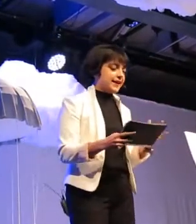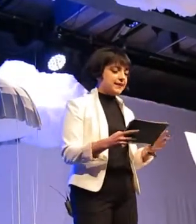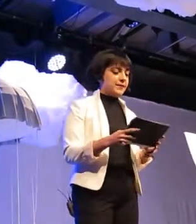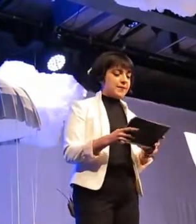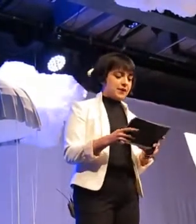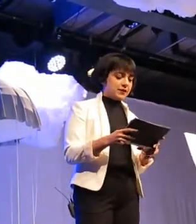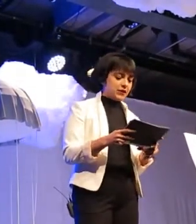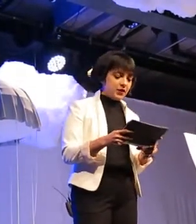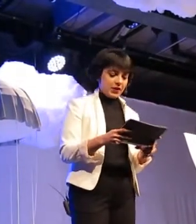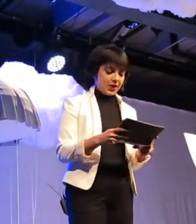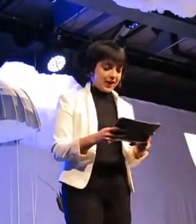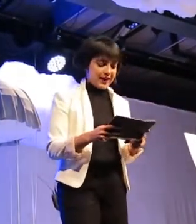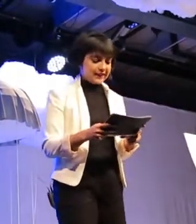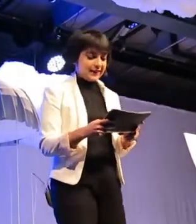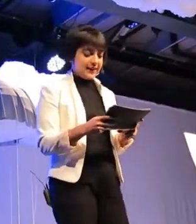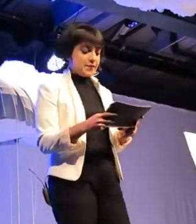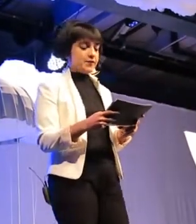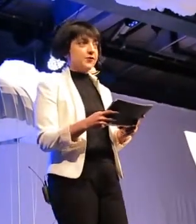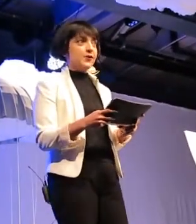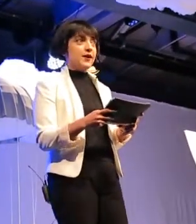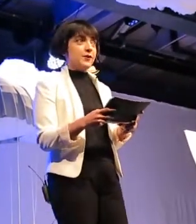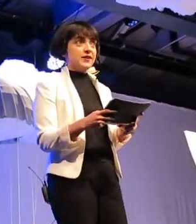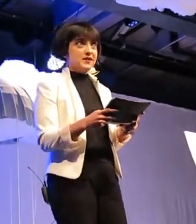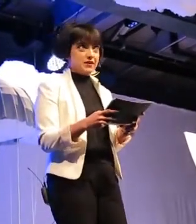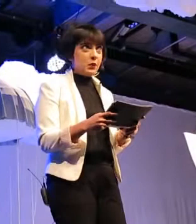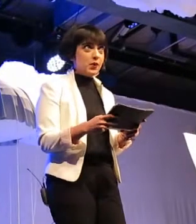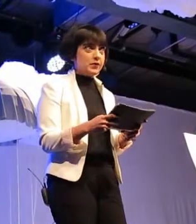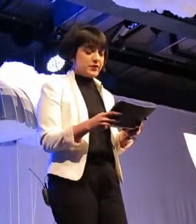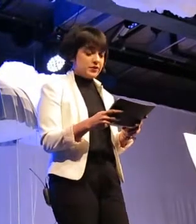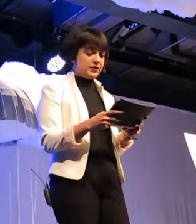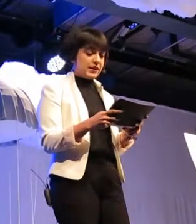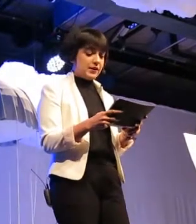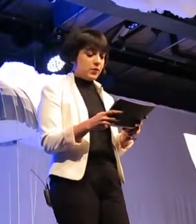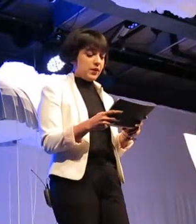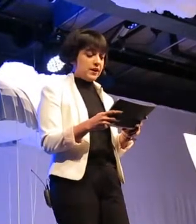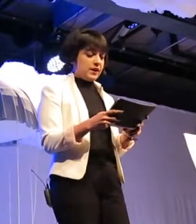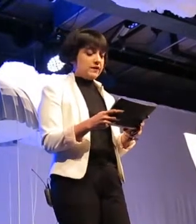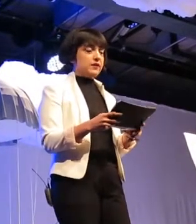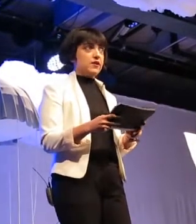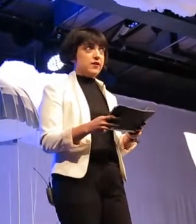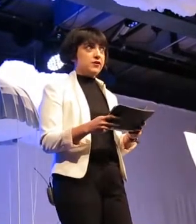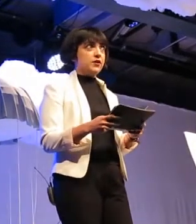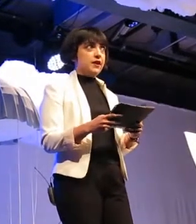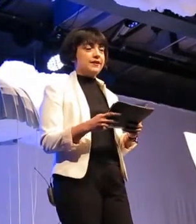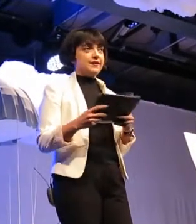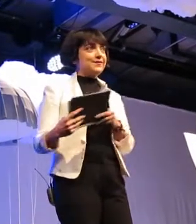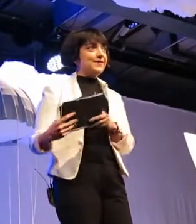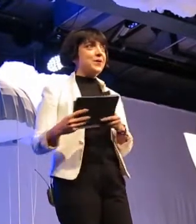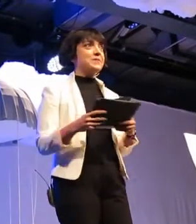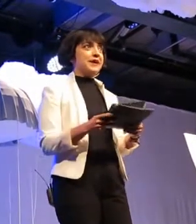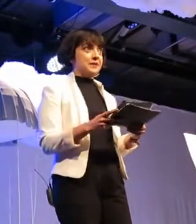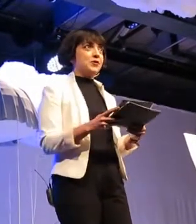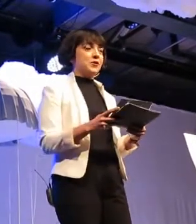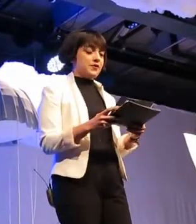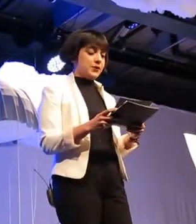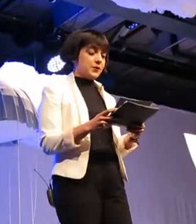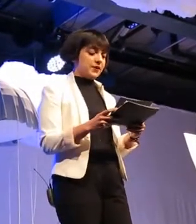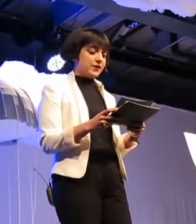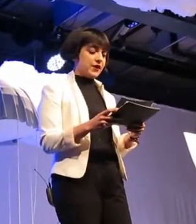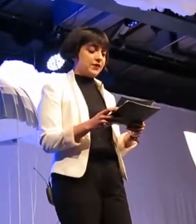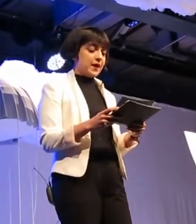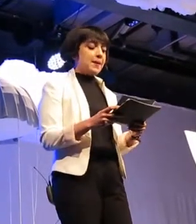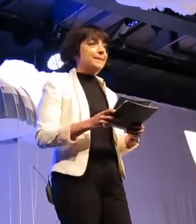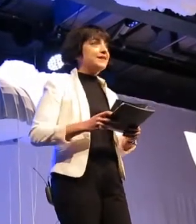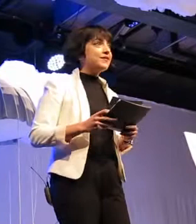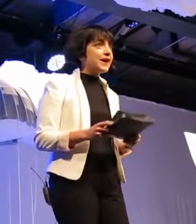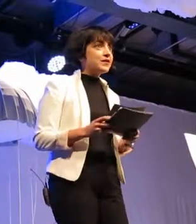mig som är cyniker att klimatfrågan har gått i stå under 23 år sedan avtalet om